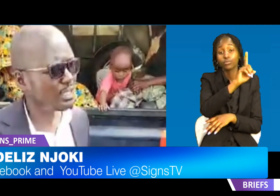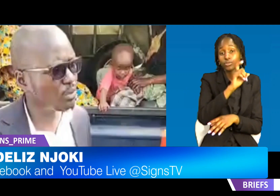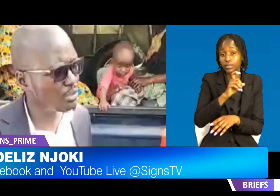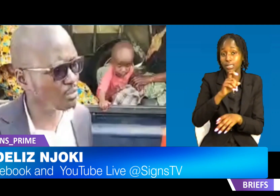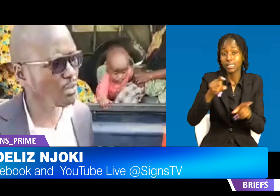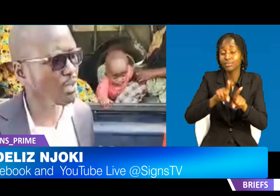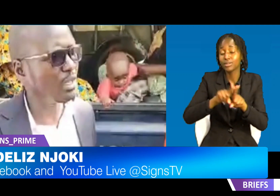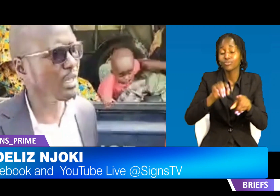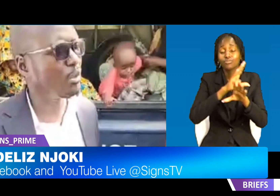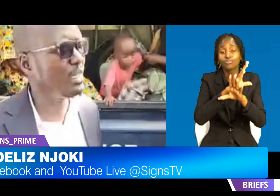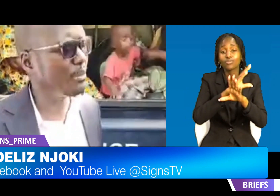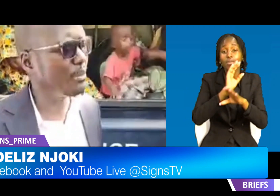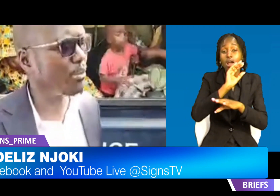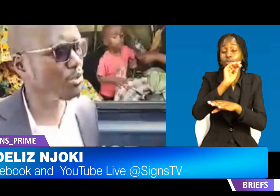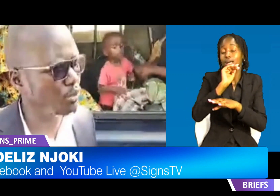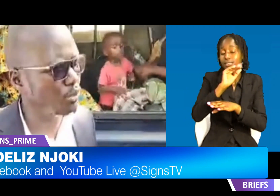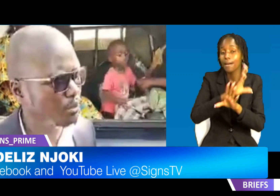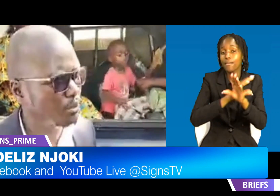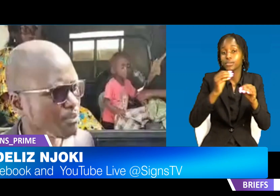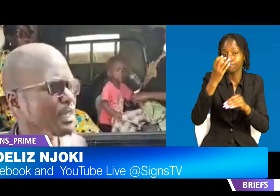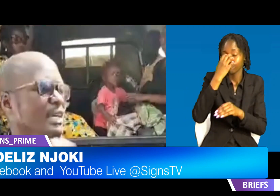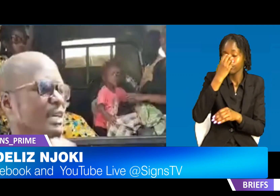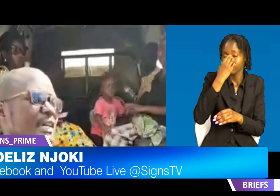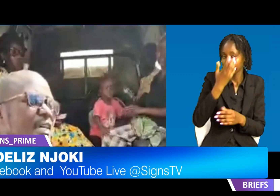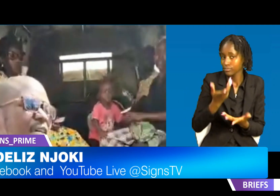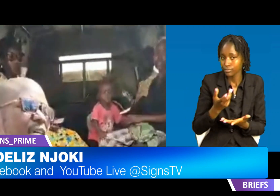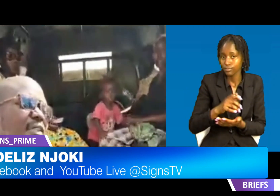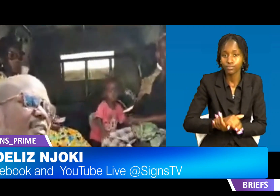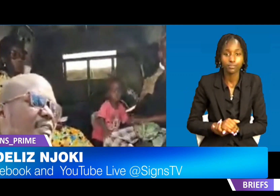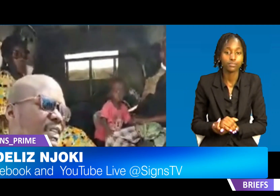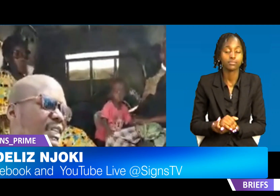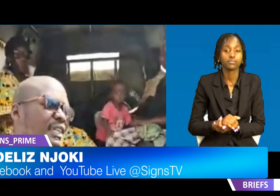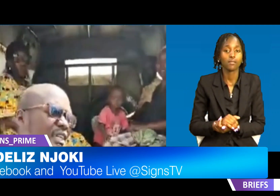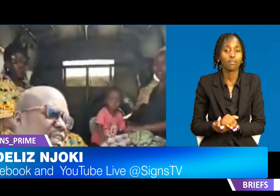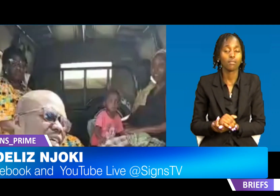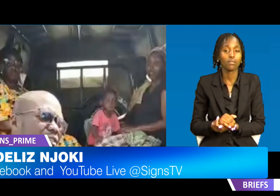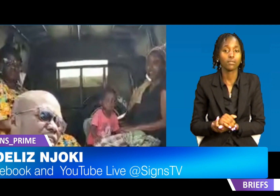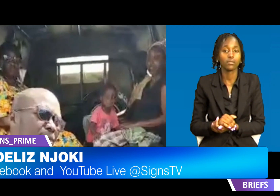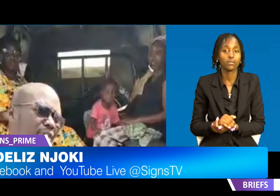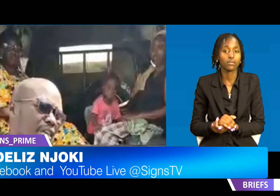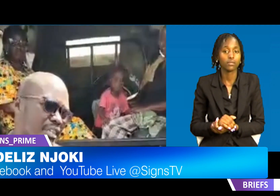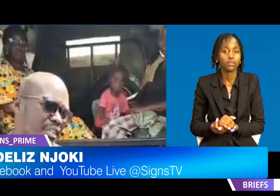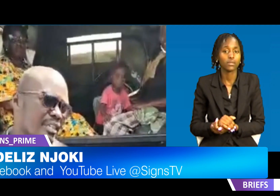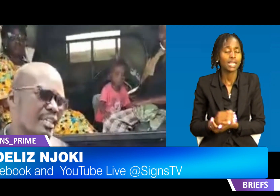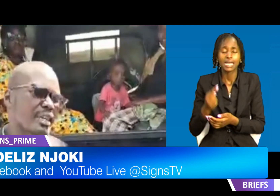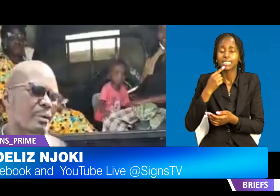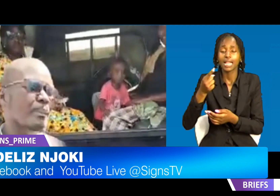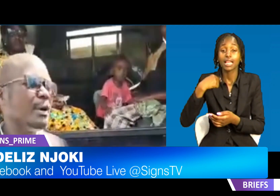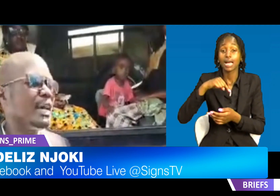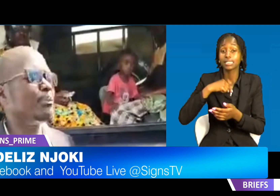wetu William Samoei Ruto, ni nini ile governor amefanya mpaka